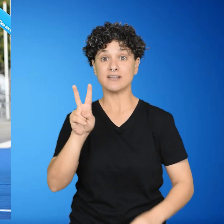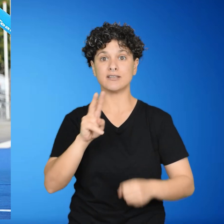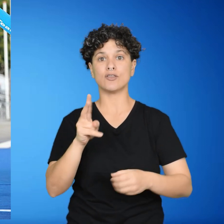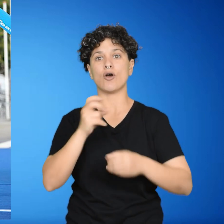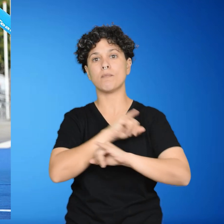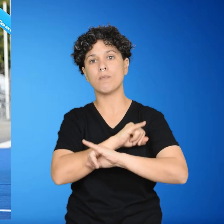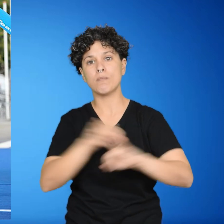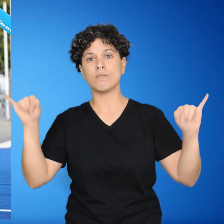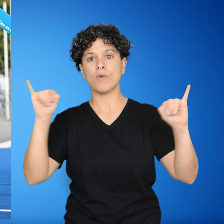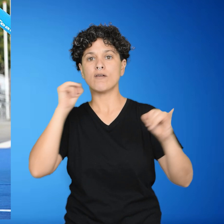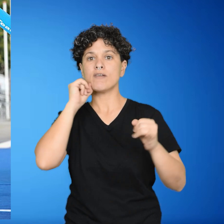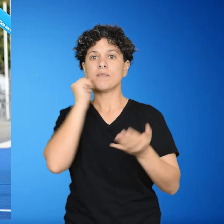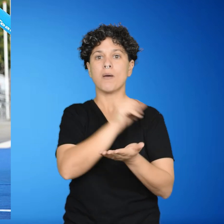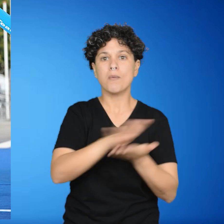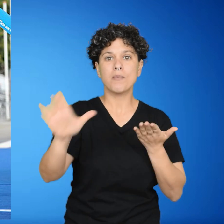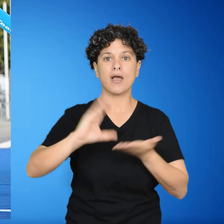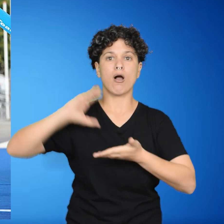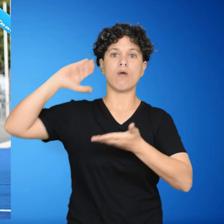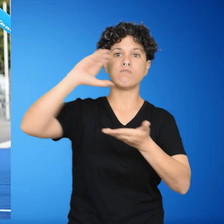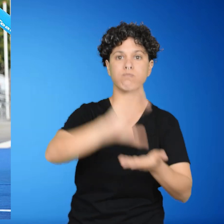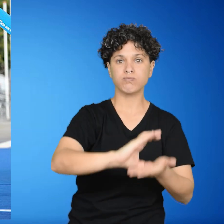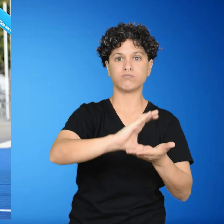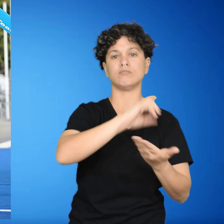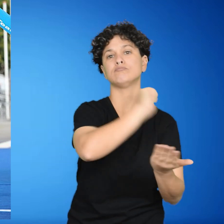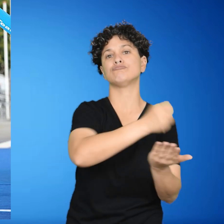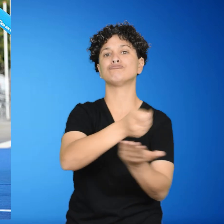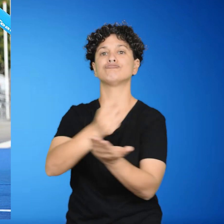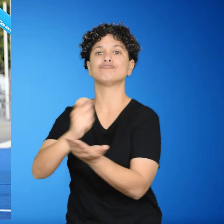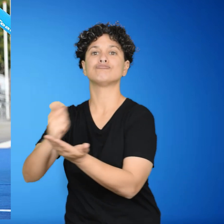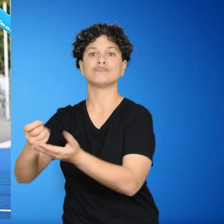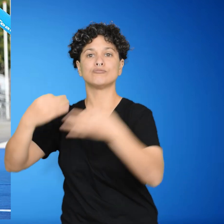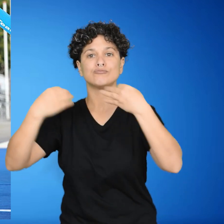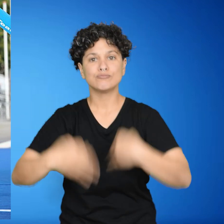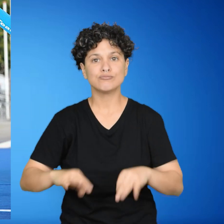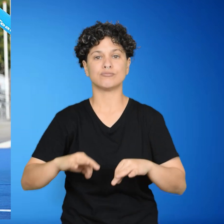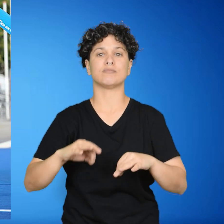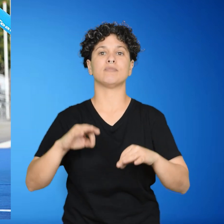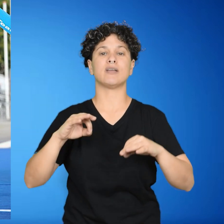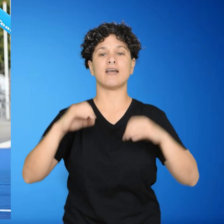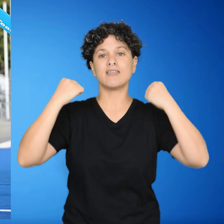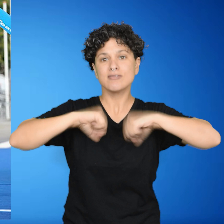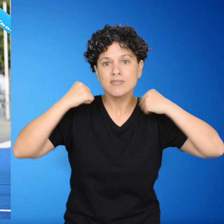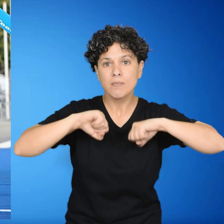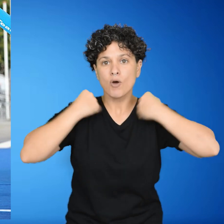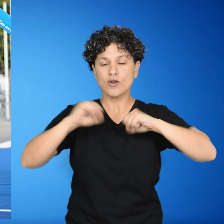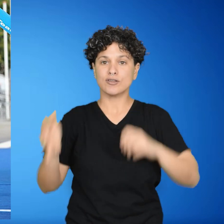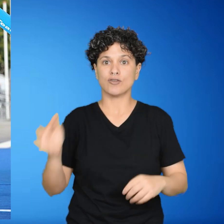beca para costear sus gastos y poder vivir del deporte que ama la historia de Dani